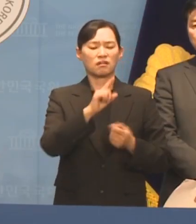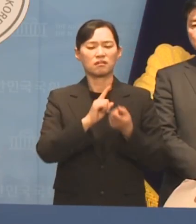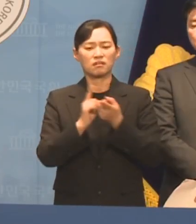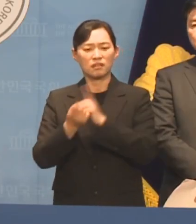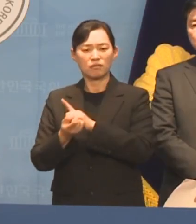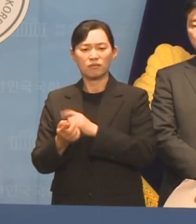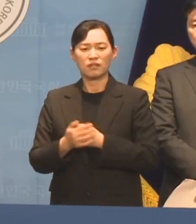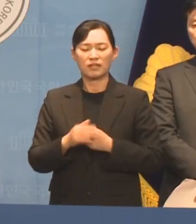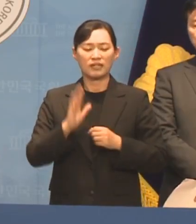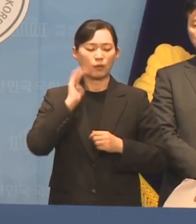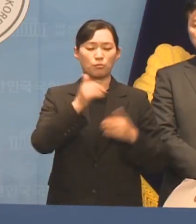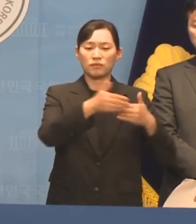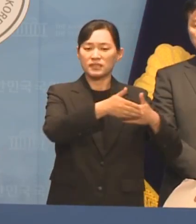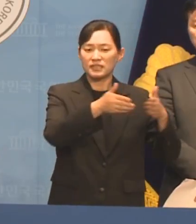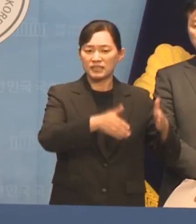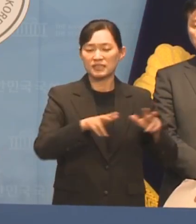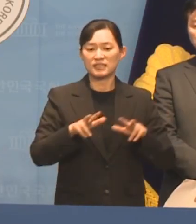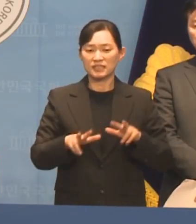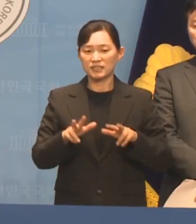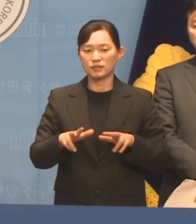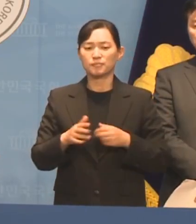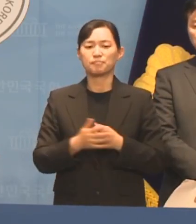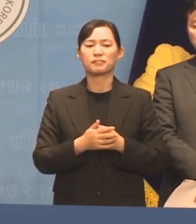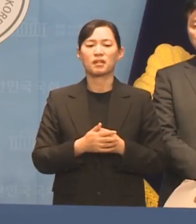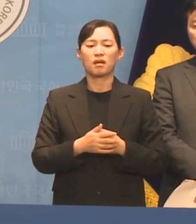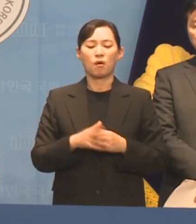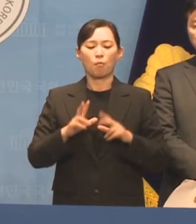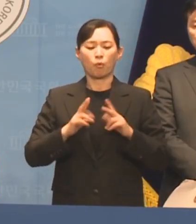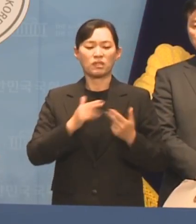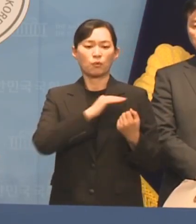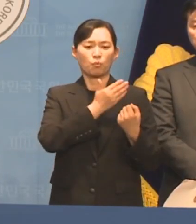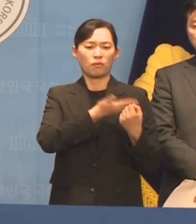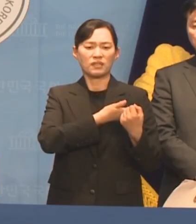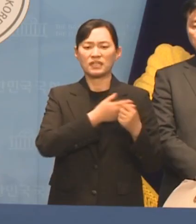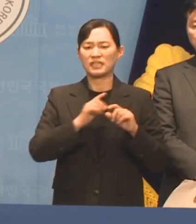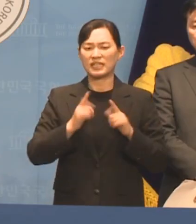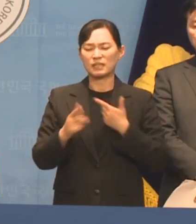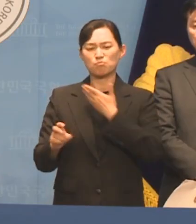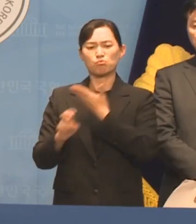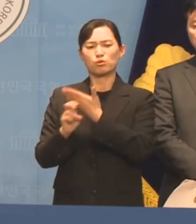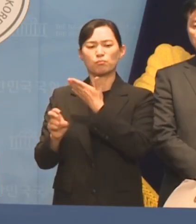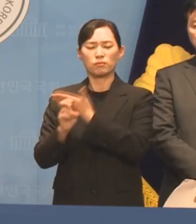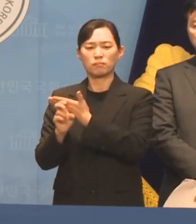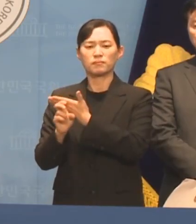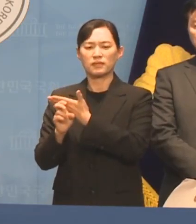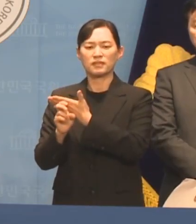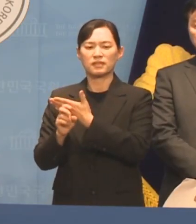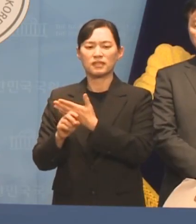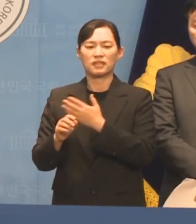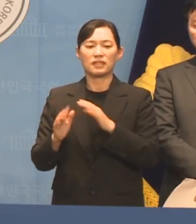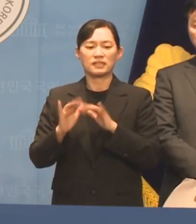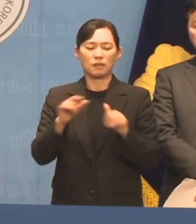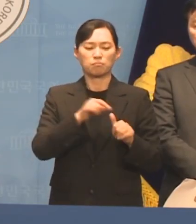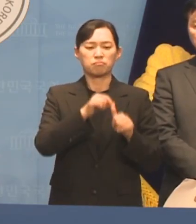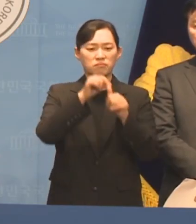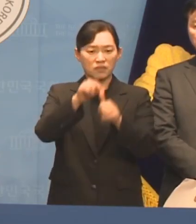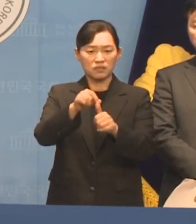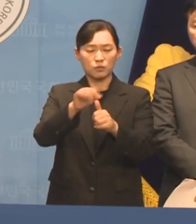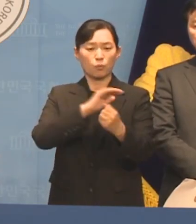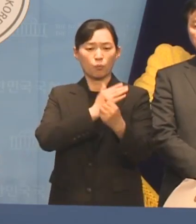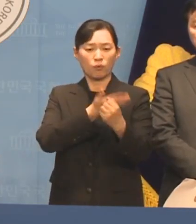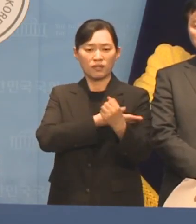권한대행과 대통령실이 지금 자신의 권한을 넘는 위헌 위법한 인사권을 행사하는